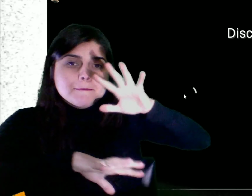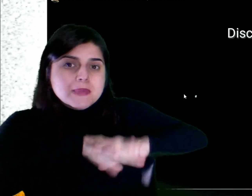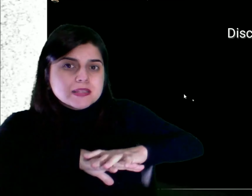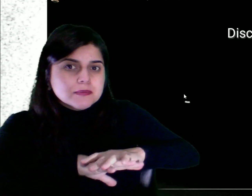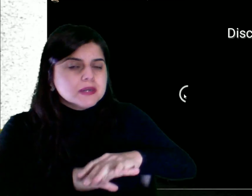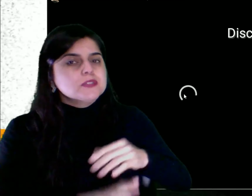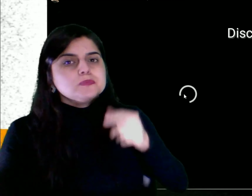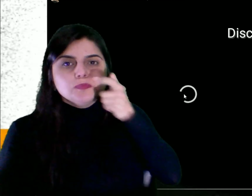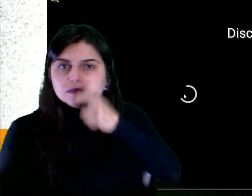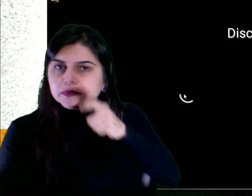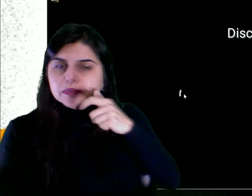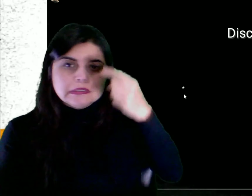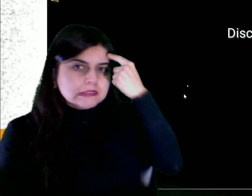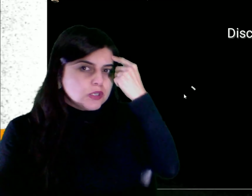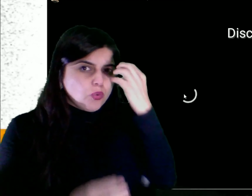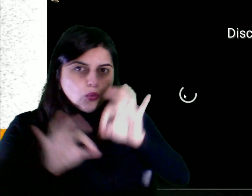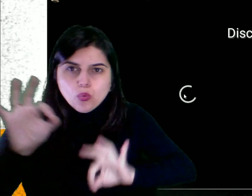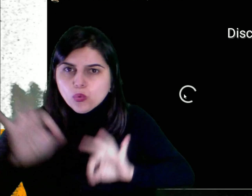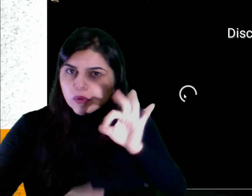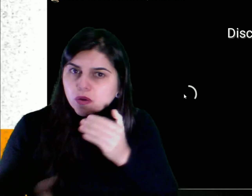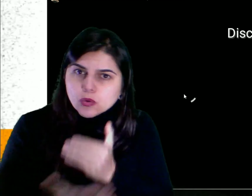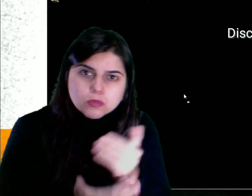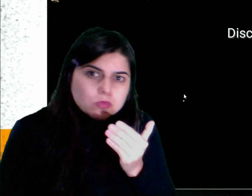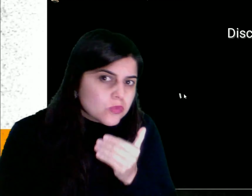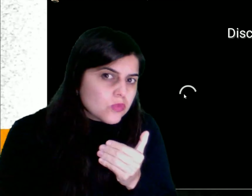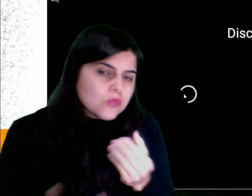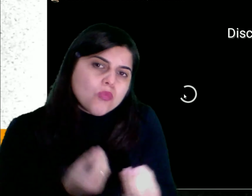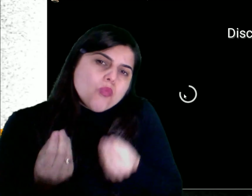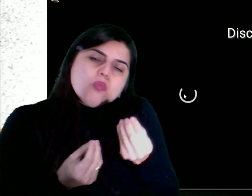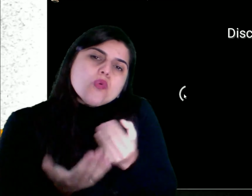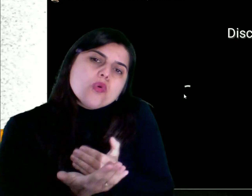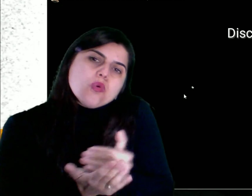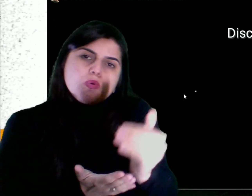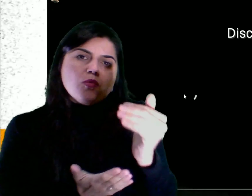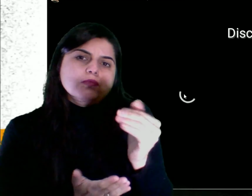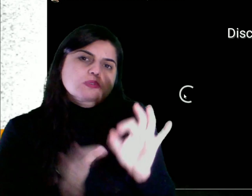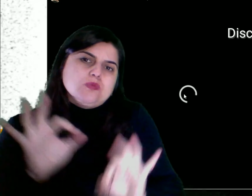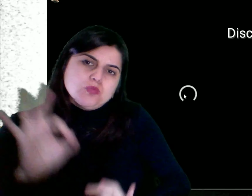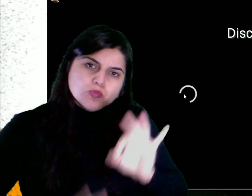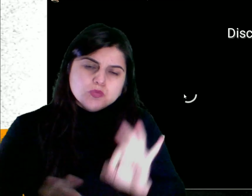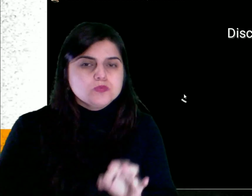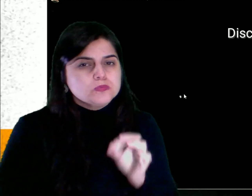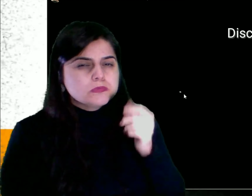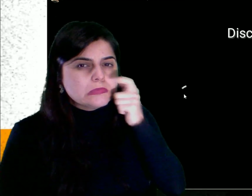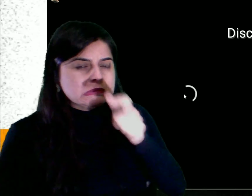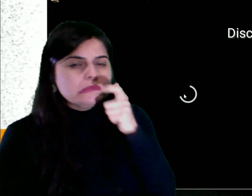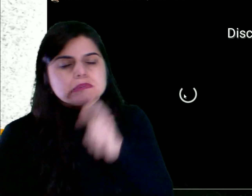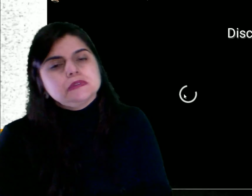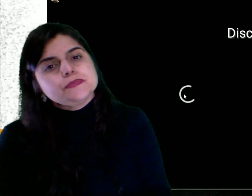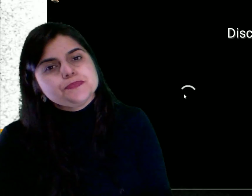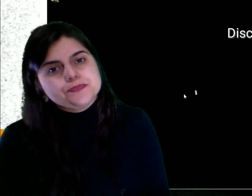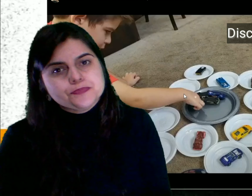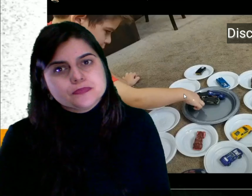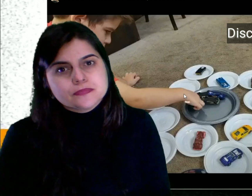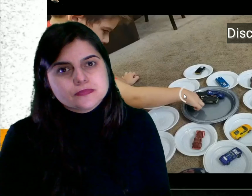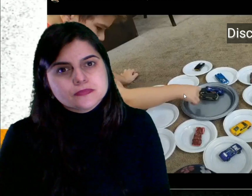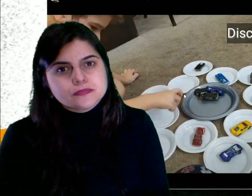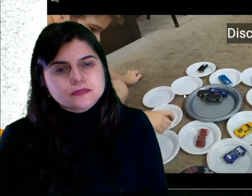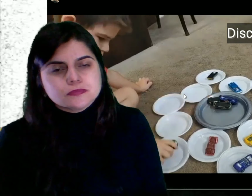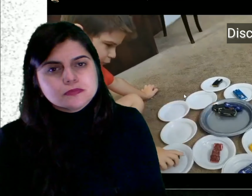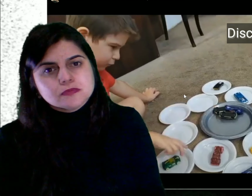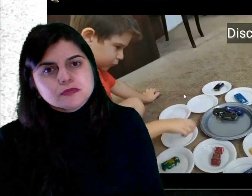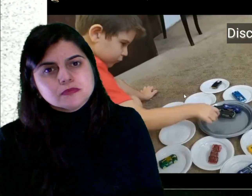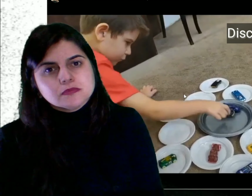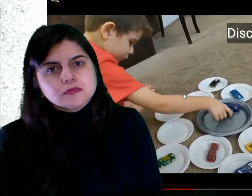achou muito interessante, ele conseguiu memorizar bem certinho a parte de divisão, organizou ali as ideias desde o